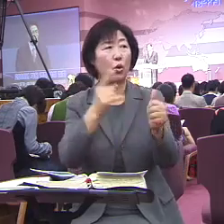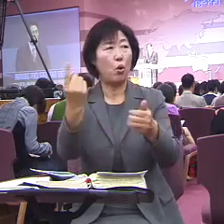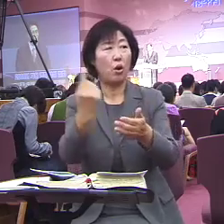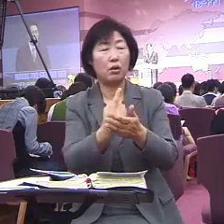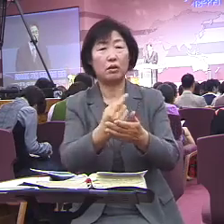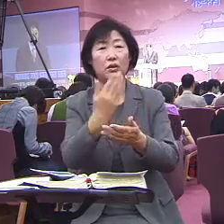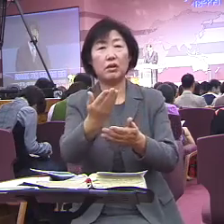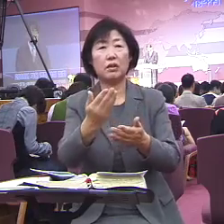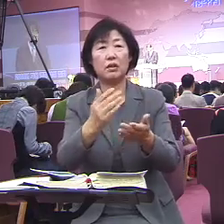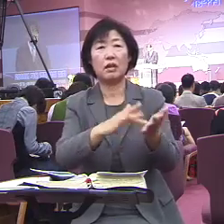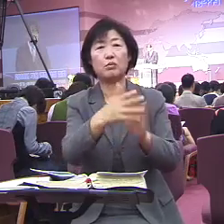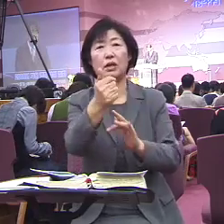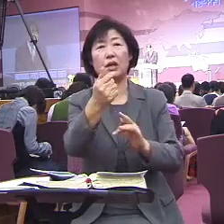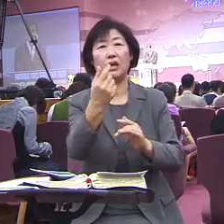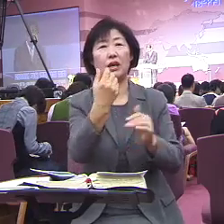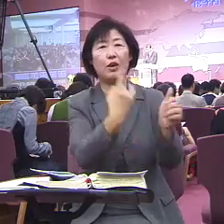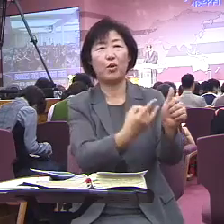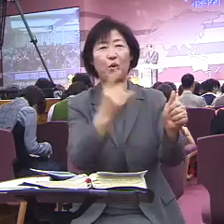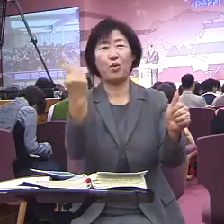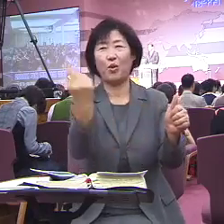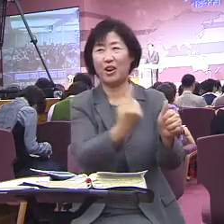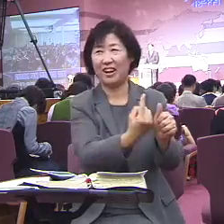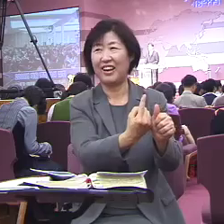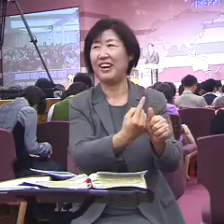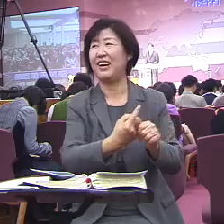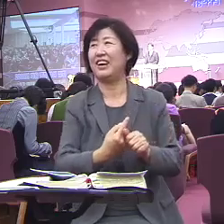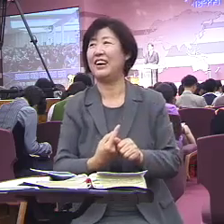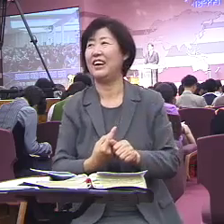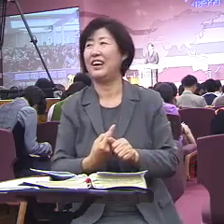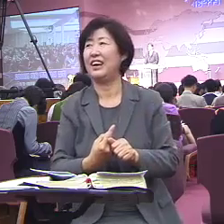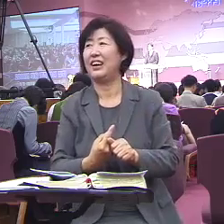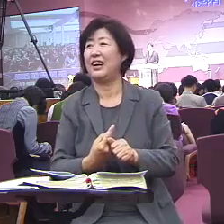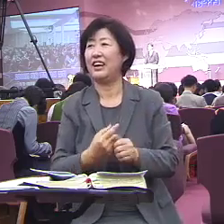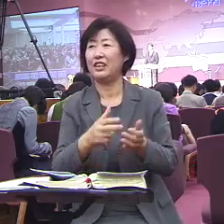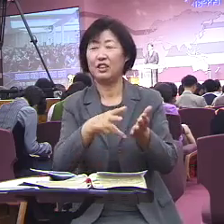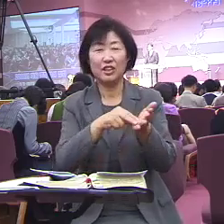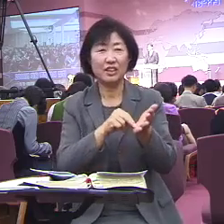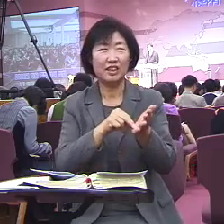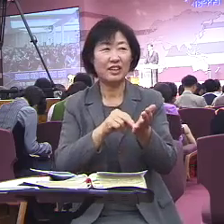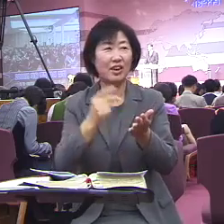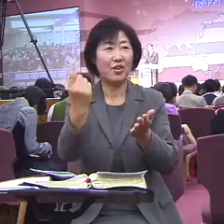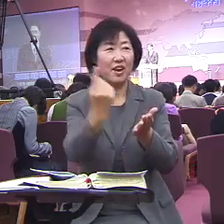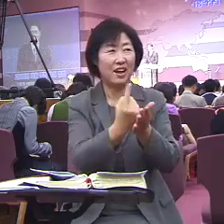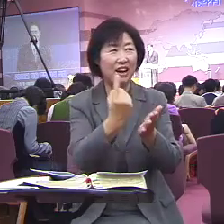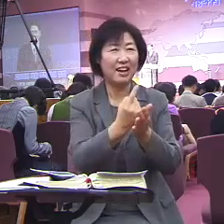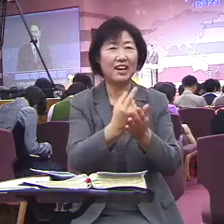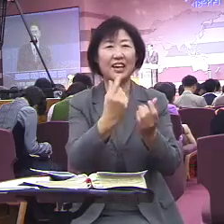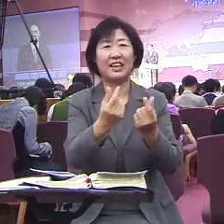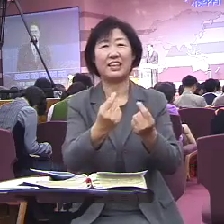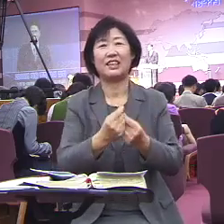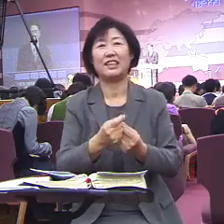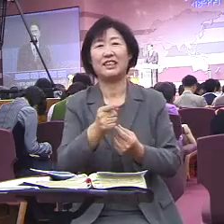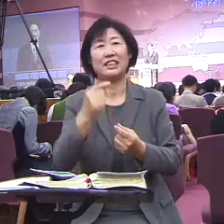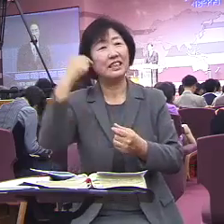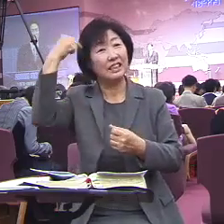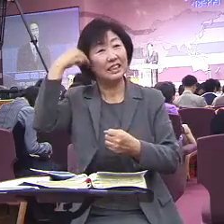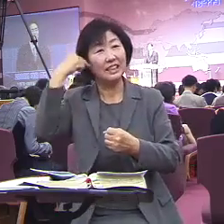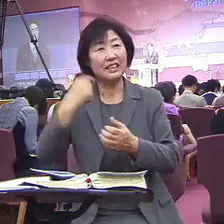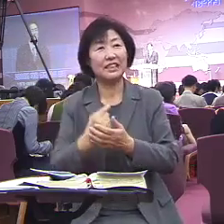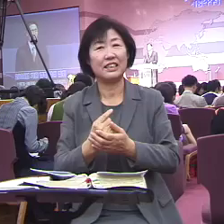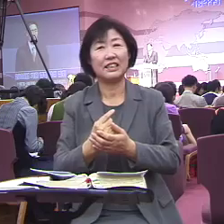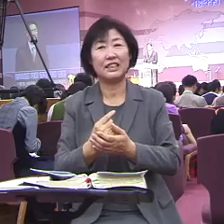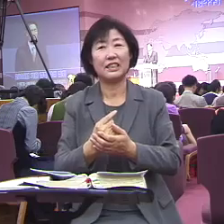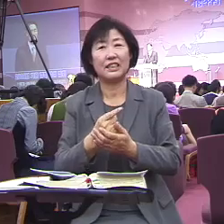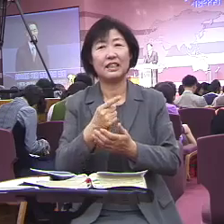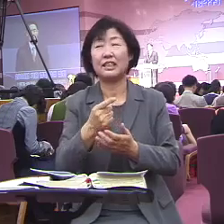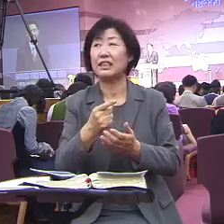내게로 오라. 벌써 주제만 들어도 와야 할 것 같은 그런 느낌이 듭니다. 이번